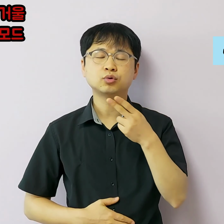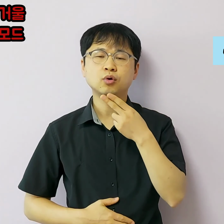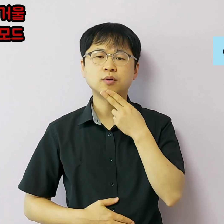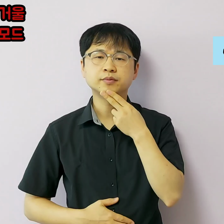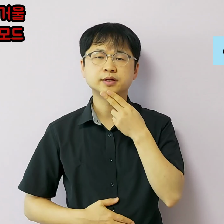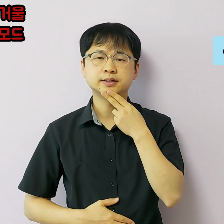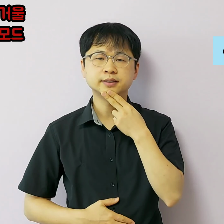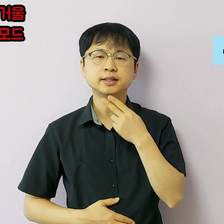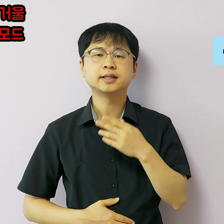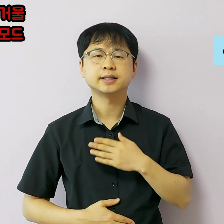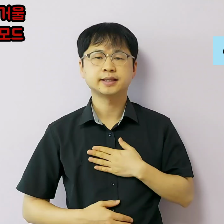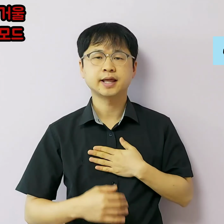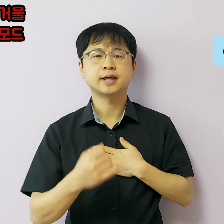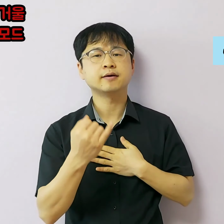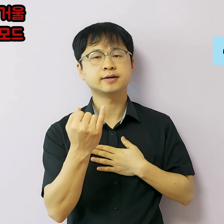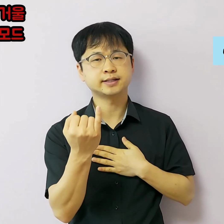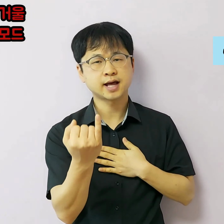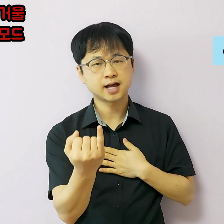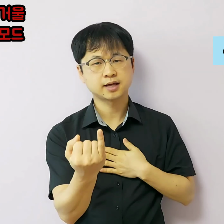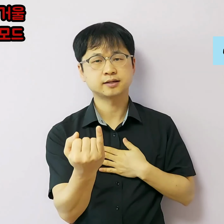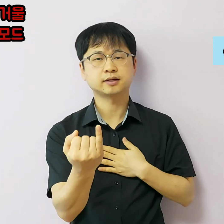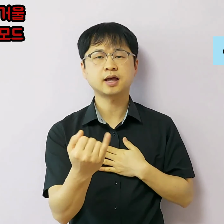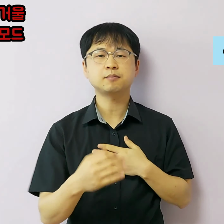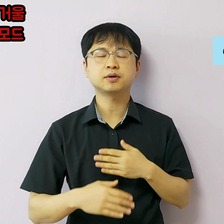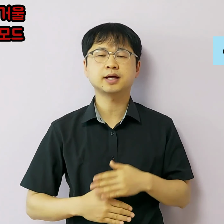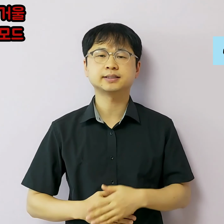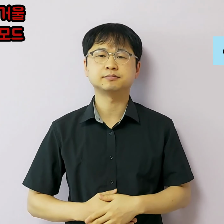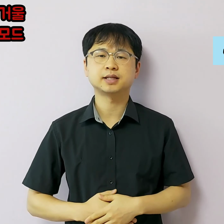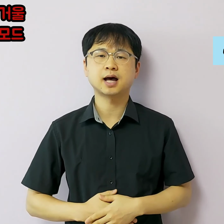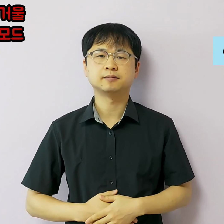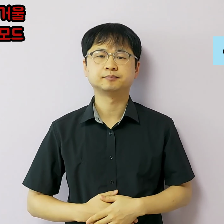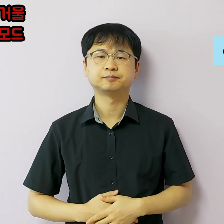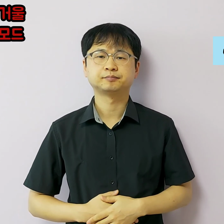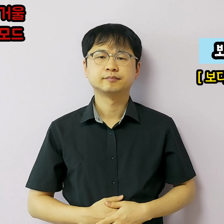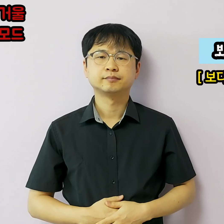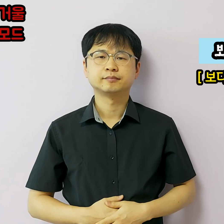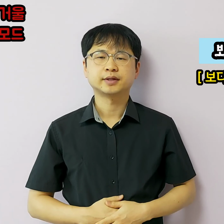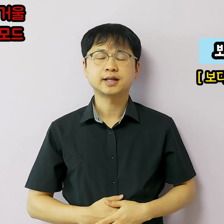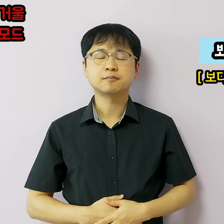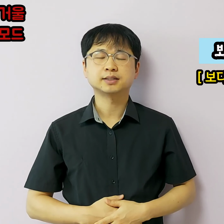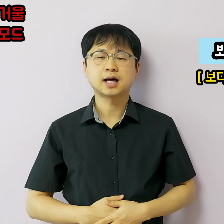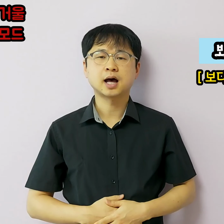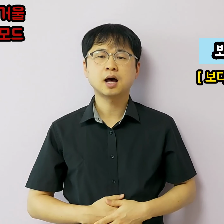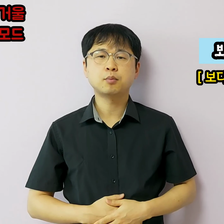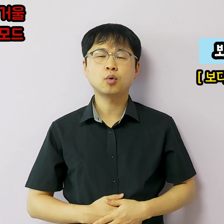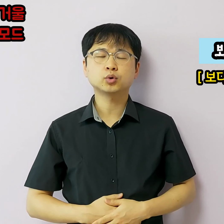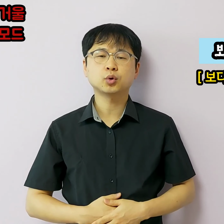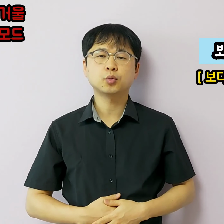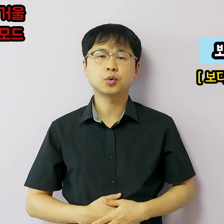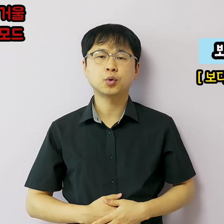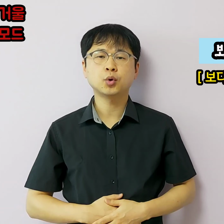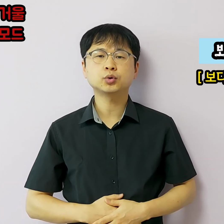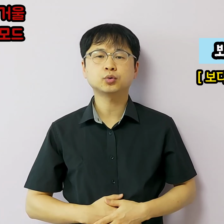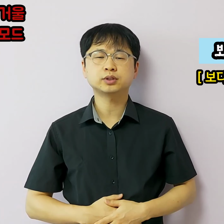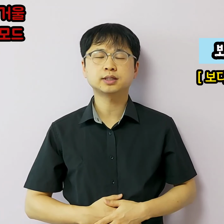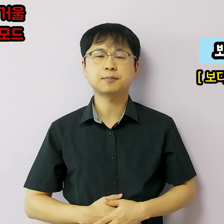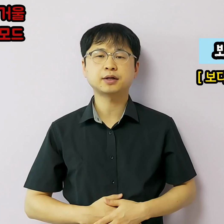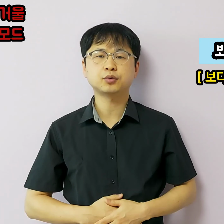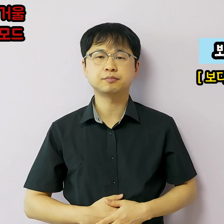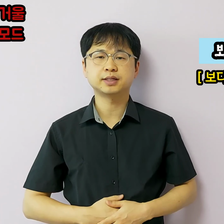둘도 없는 내 여인아 이렇게 표현하였습니다. 네, 다음 가사 보고 또